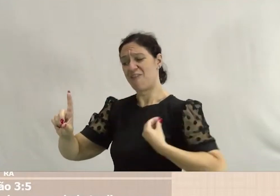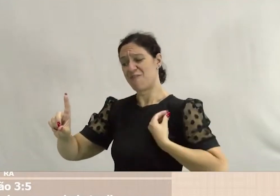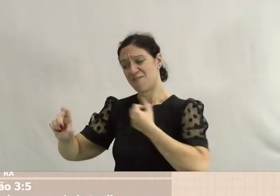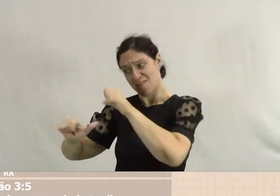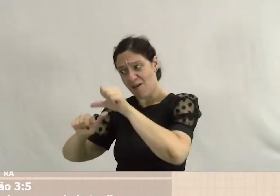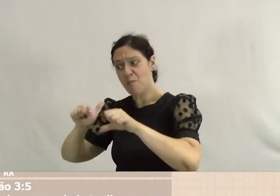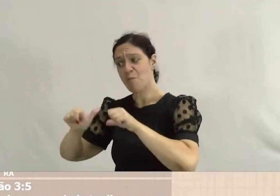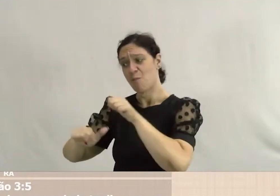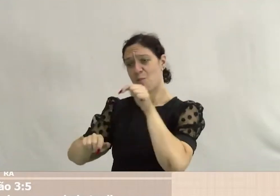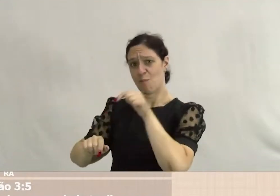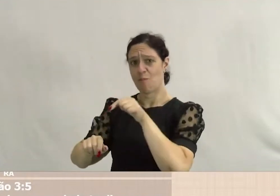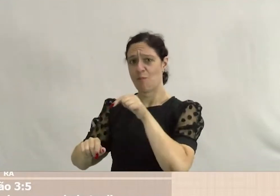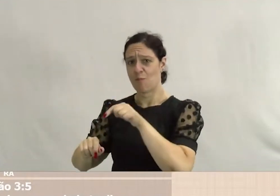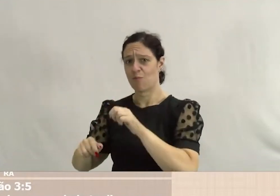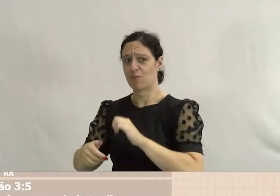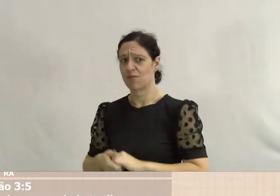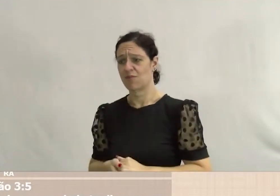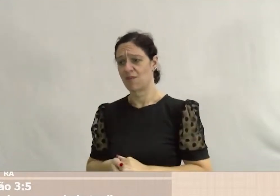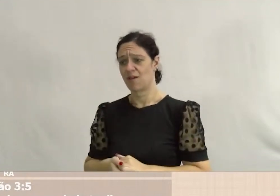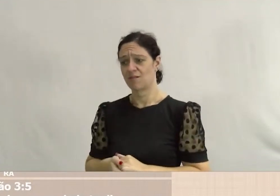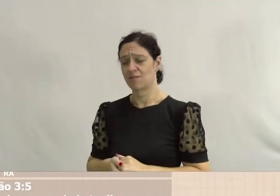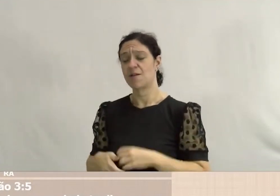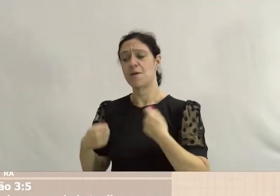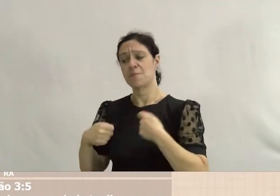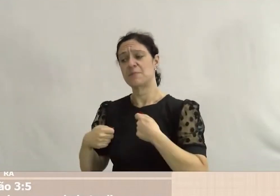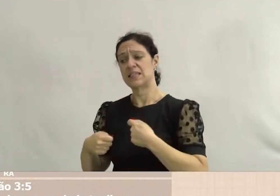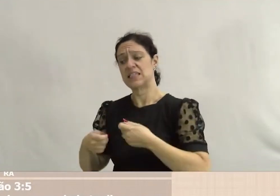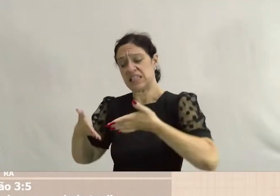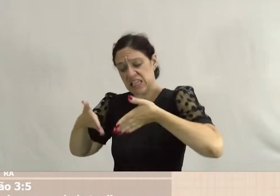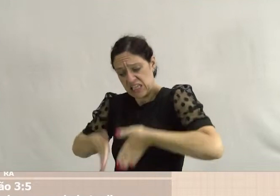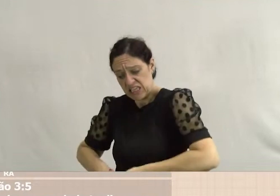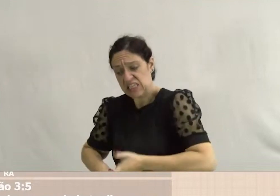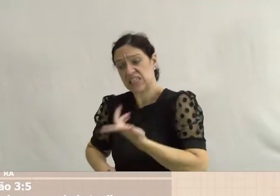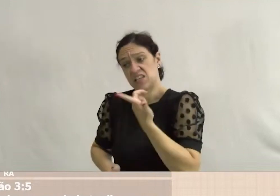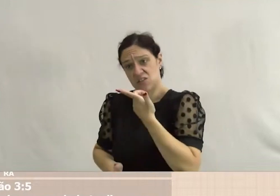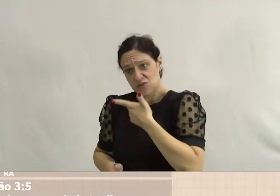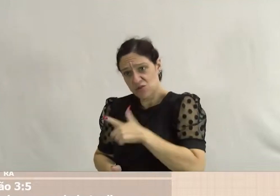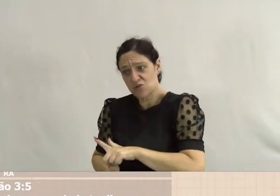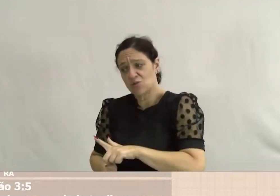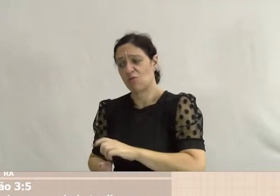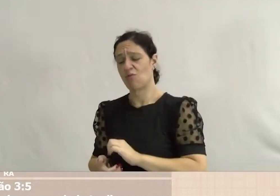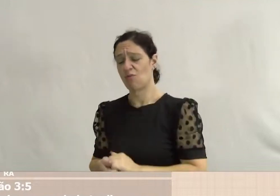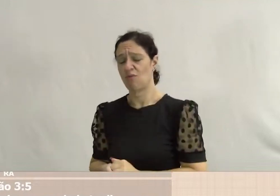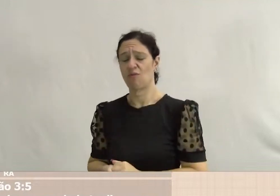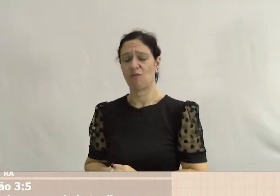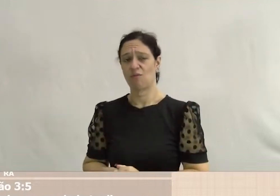dizer para você, importa nascer de novo.